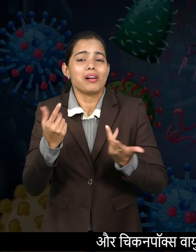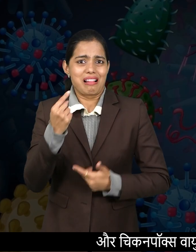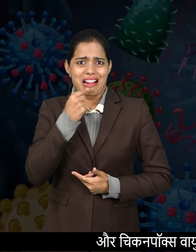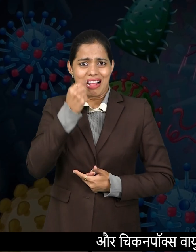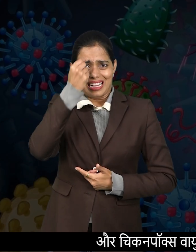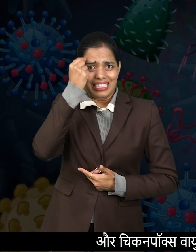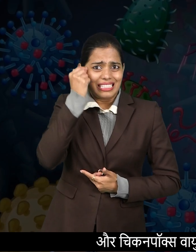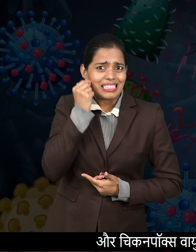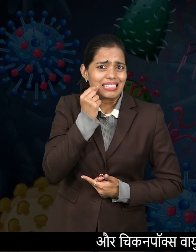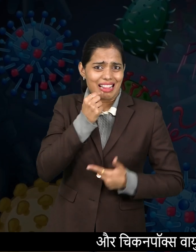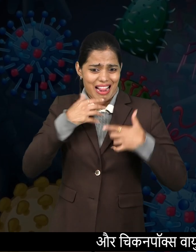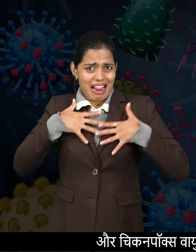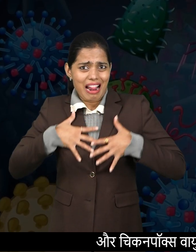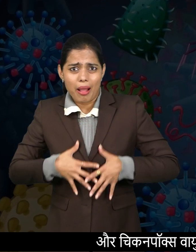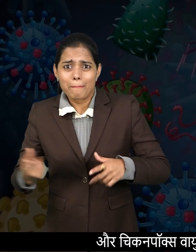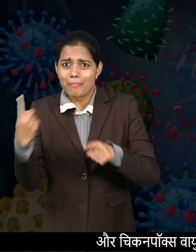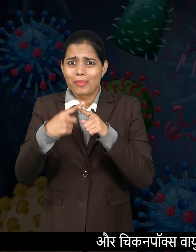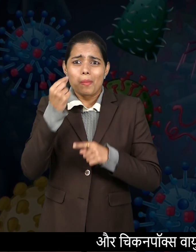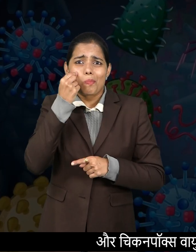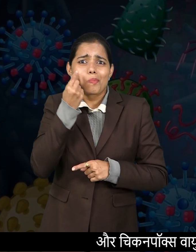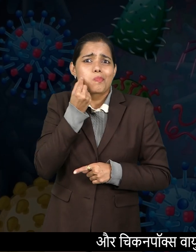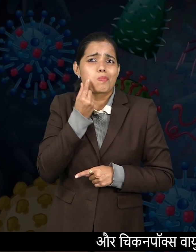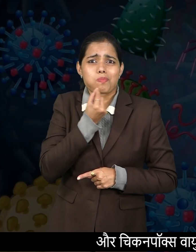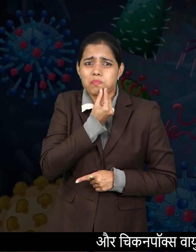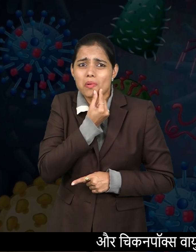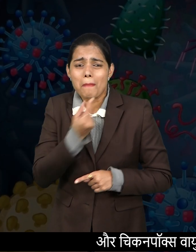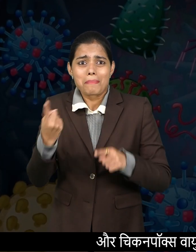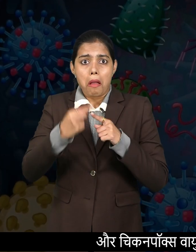और चिकनपॉक्स वायुजनित वायरल बीमारियों के कुछ उदाहरण हैं।